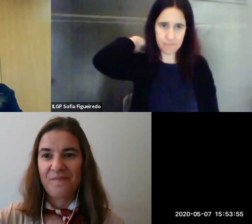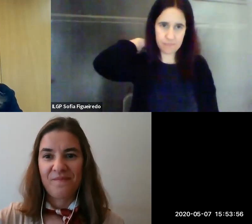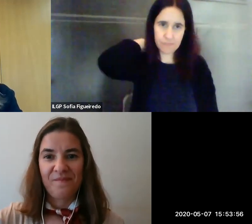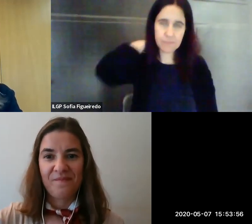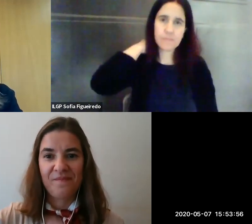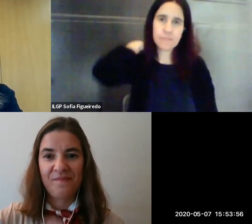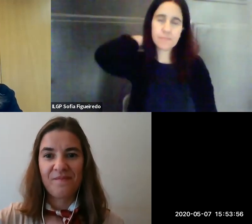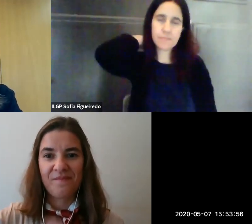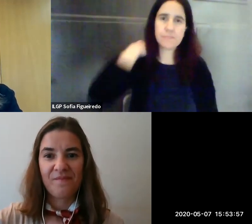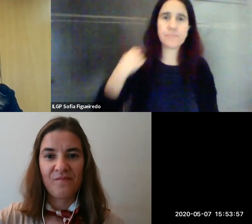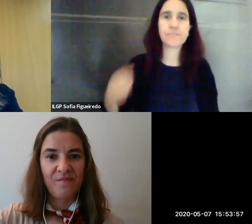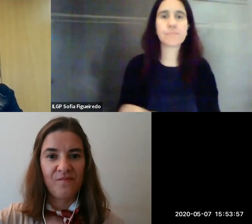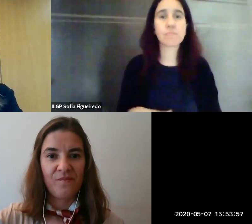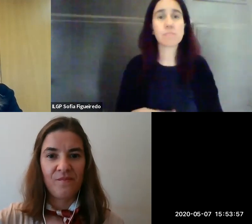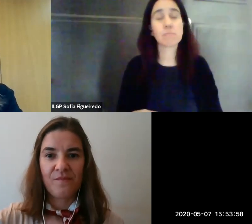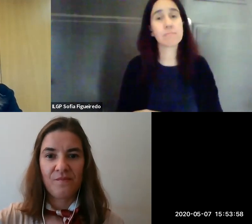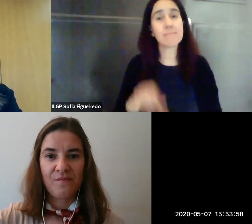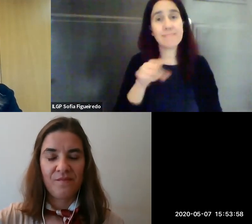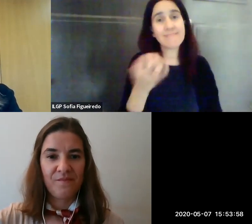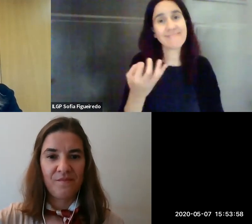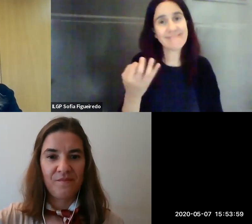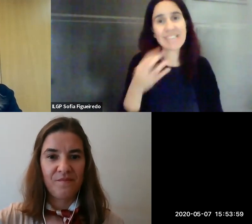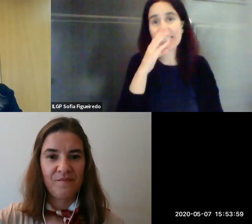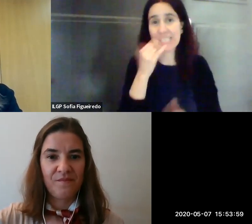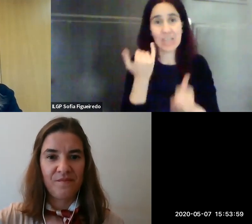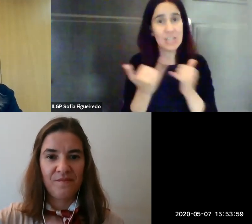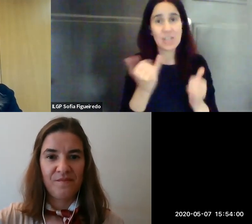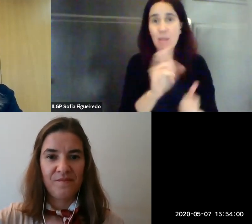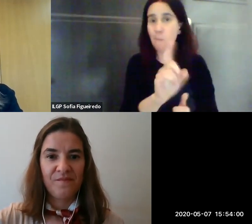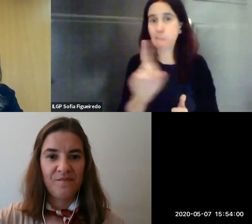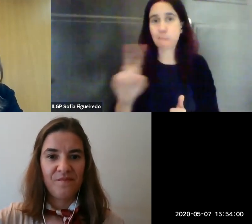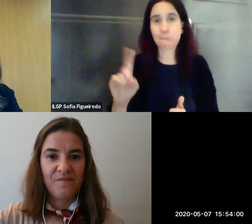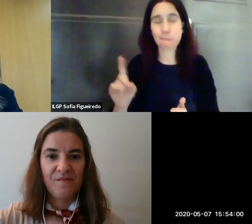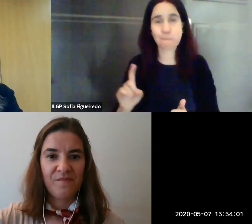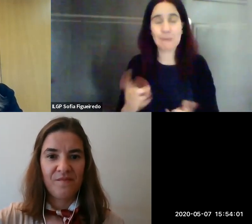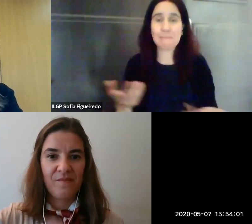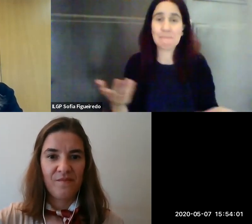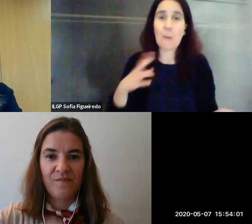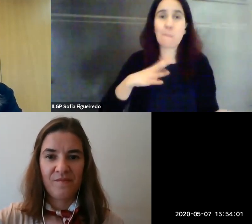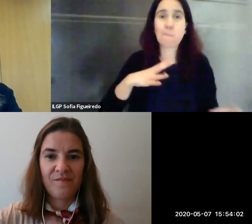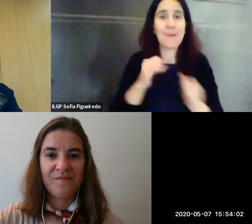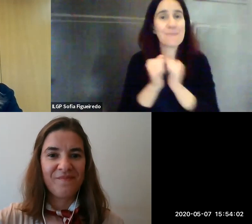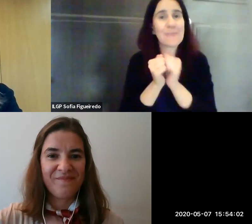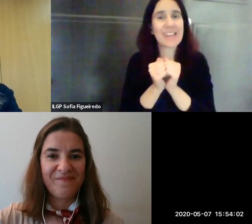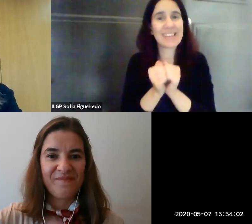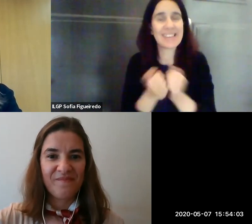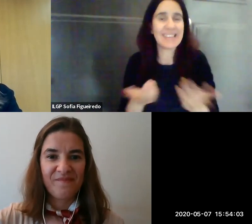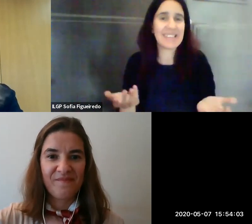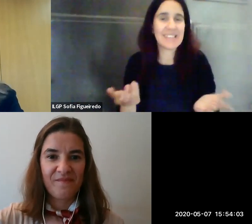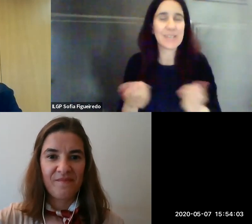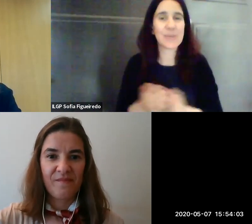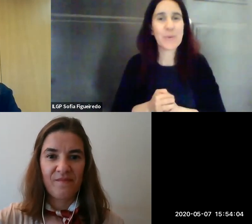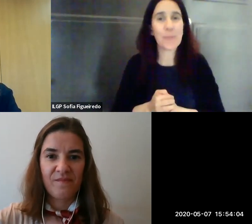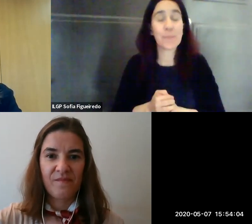Nesse contexto estará, se estiverem excluídos os canais digitais, enfim, resta-nos o papel.